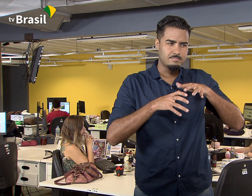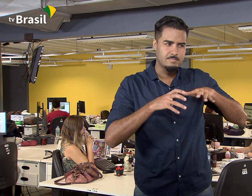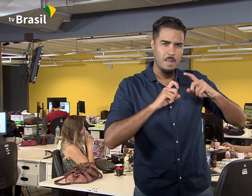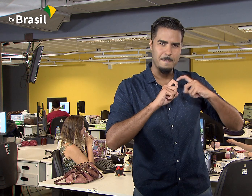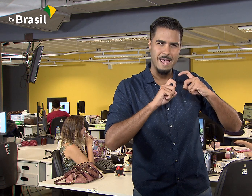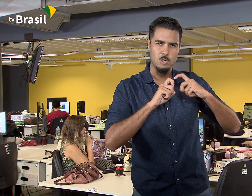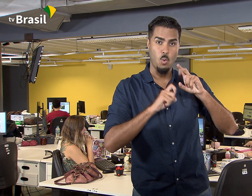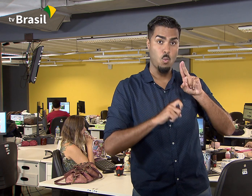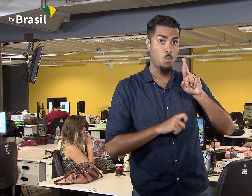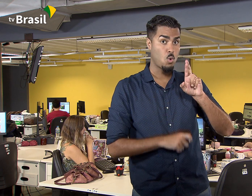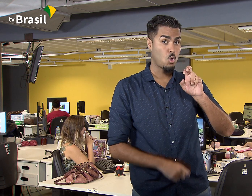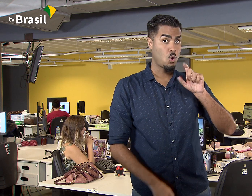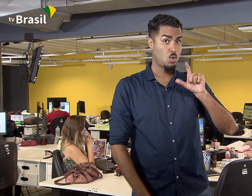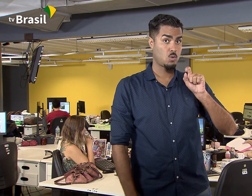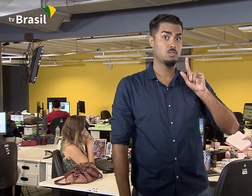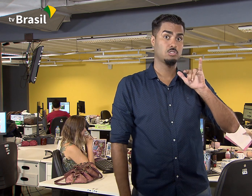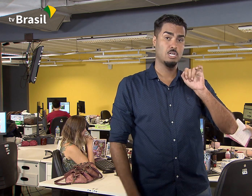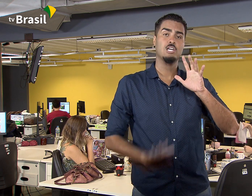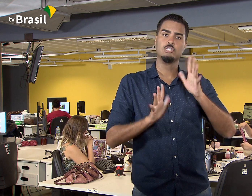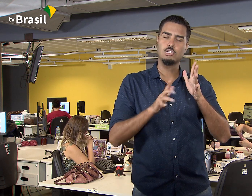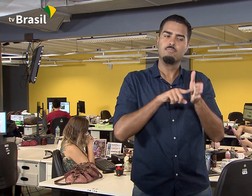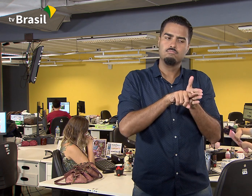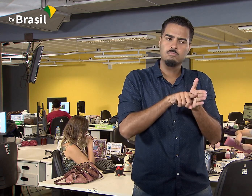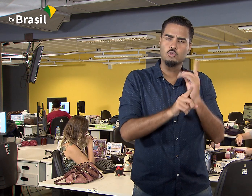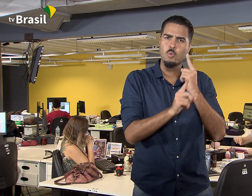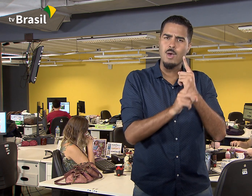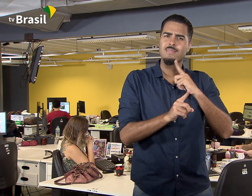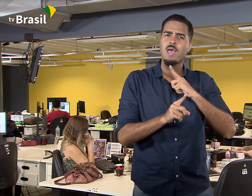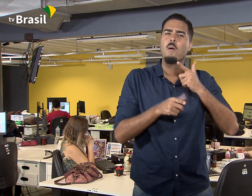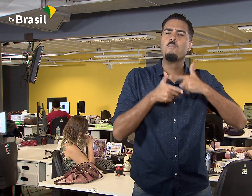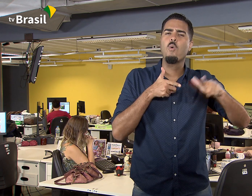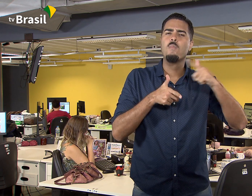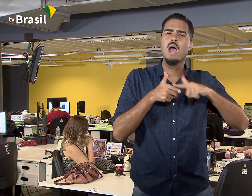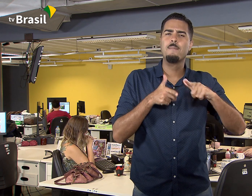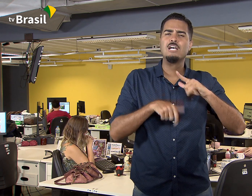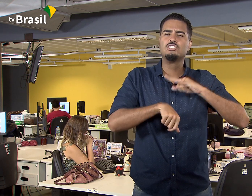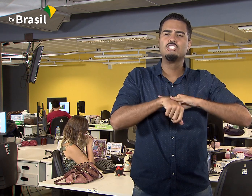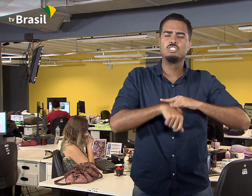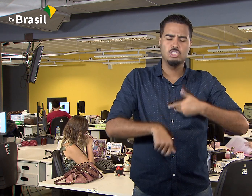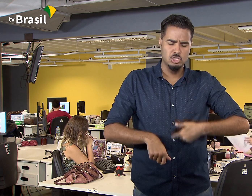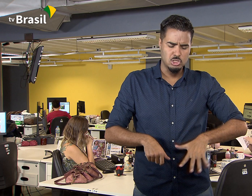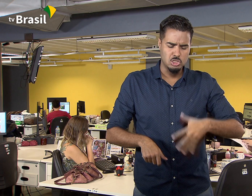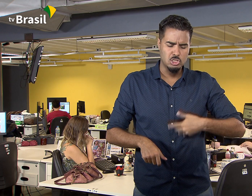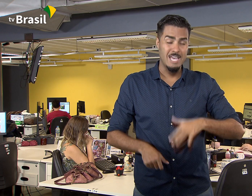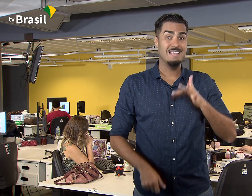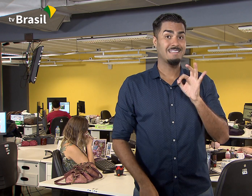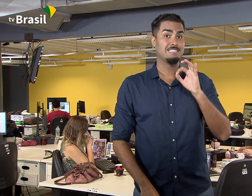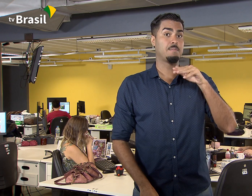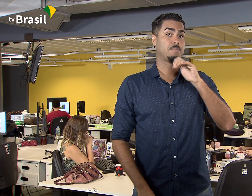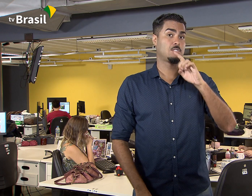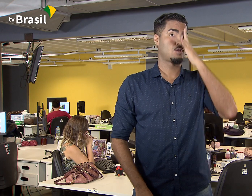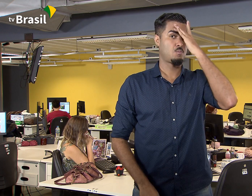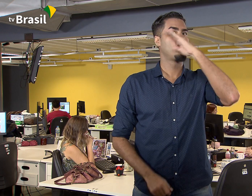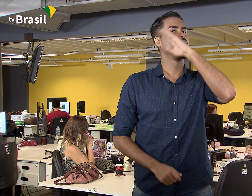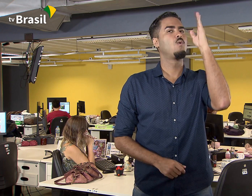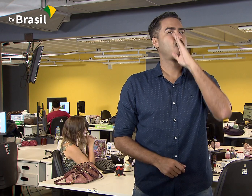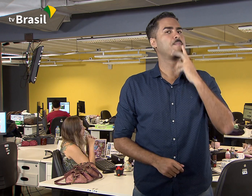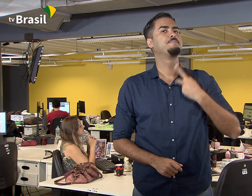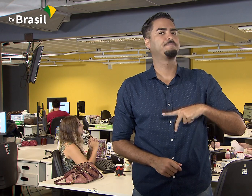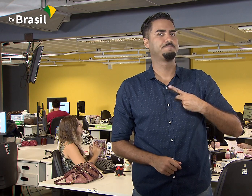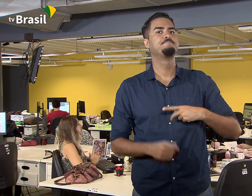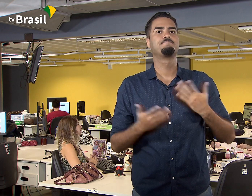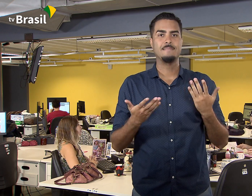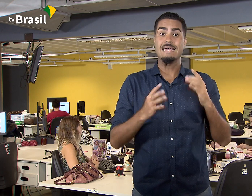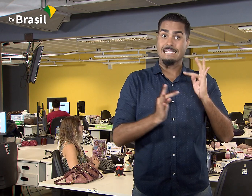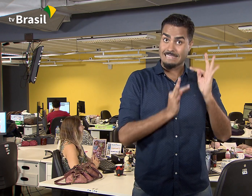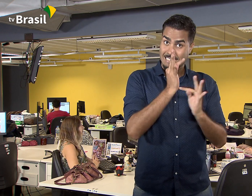Segundo a Sociedade Brasileira de Urologia, a incontinência urinária atinge 10 milhões de brasileiros. Um dos